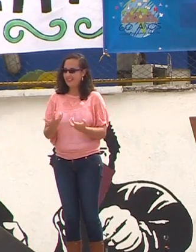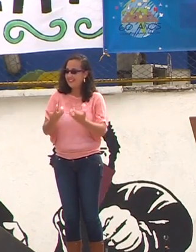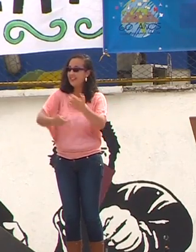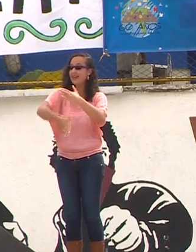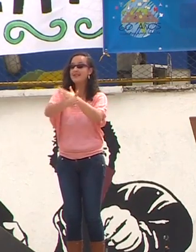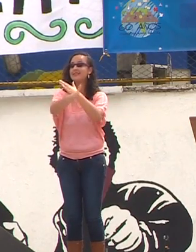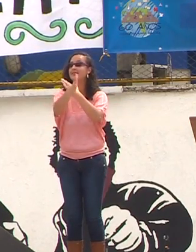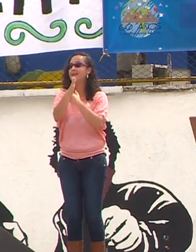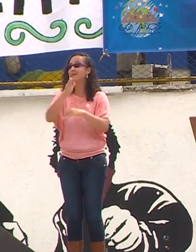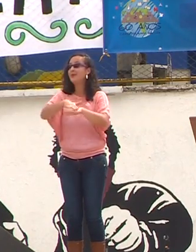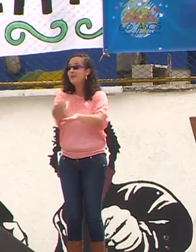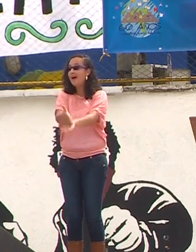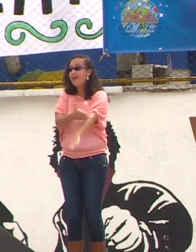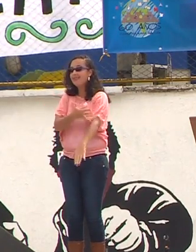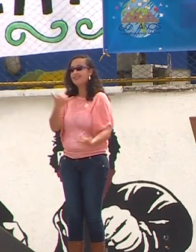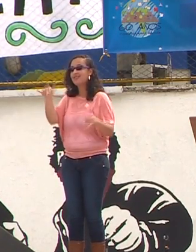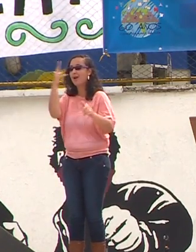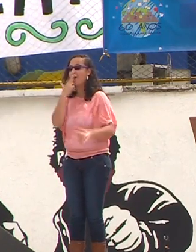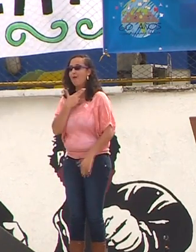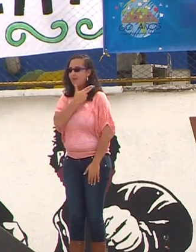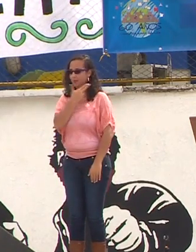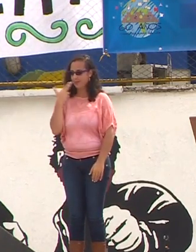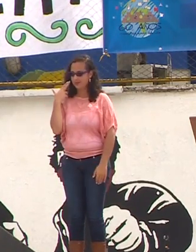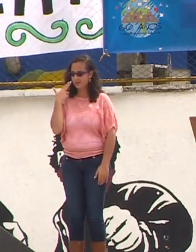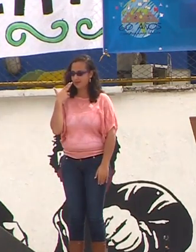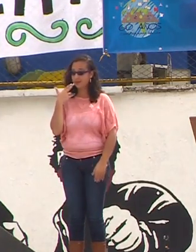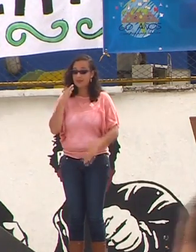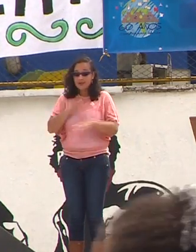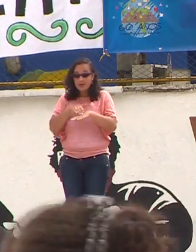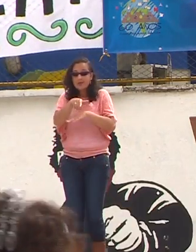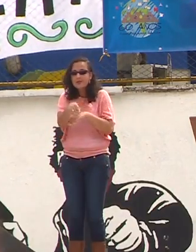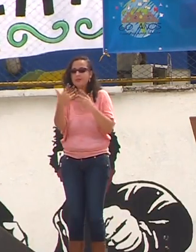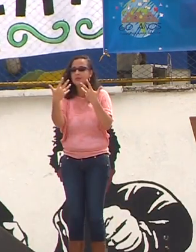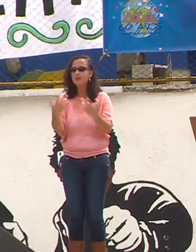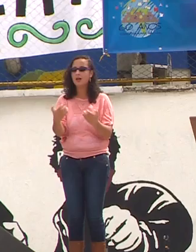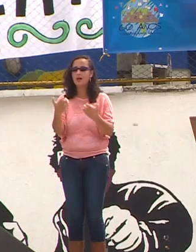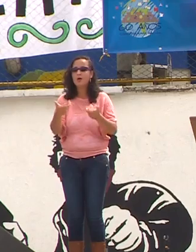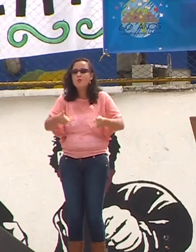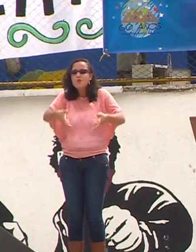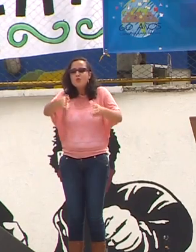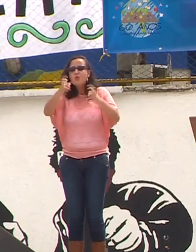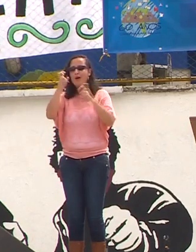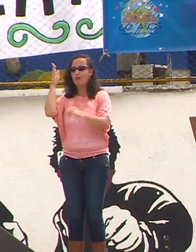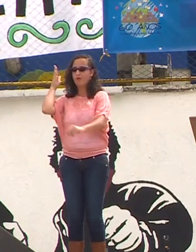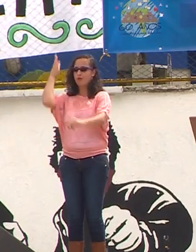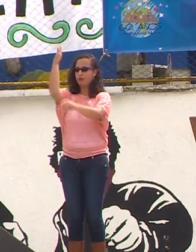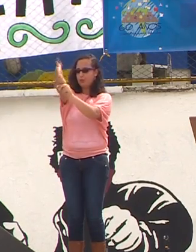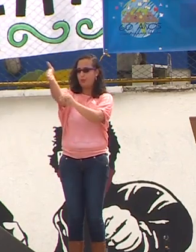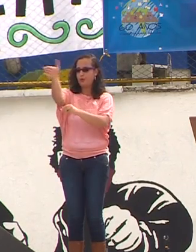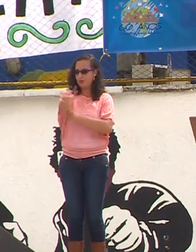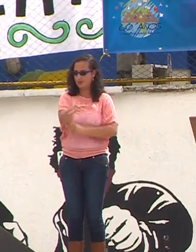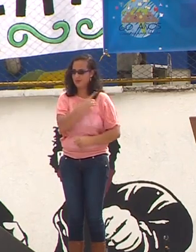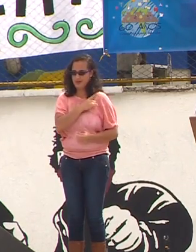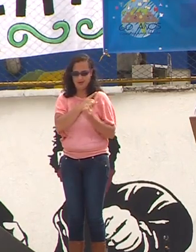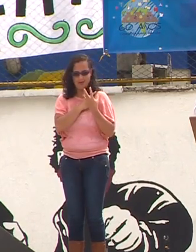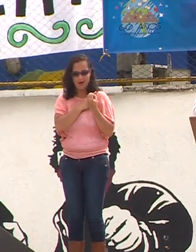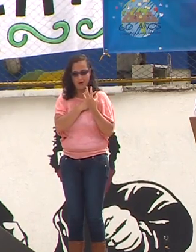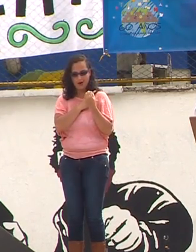comprometido, con la que intentamos construir un nuevo horizonte para la